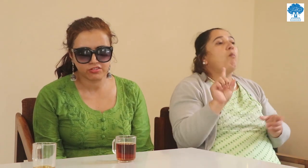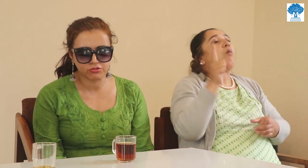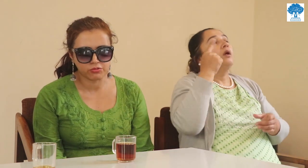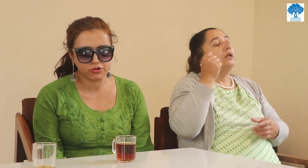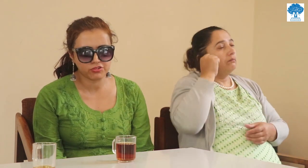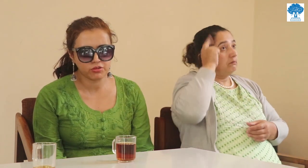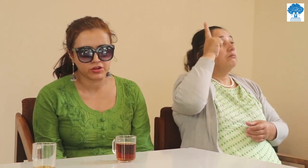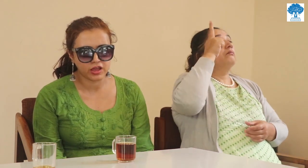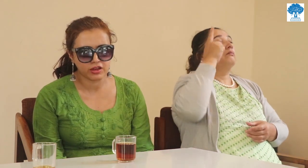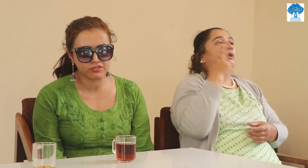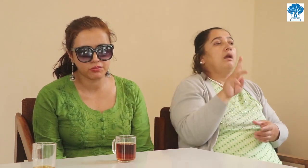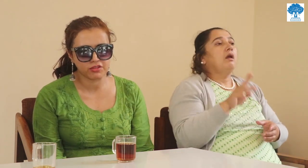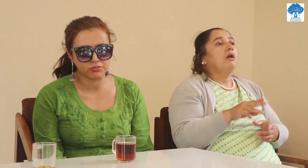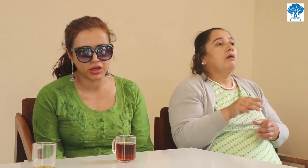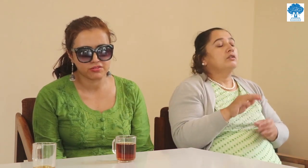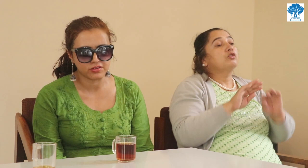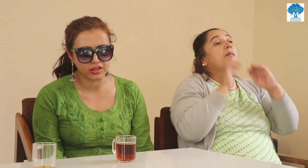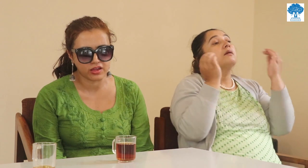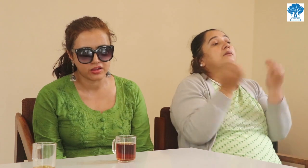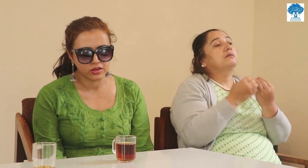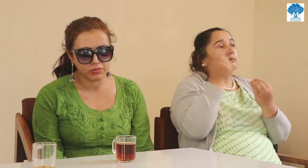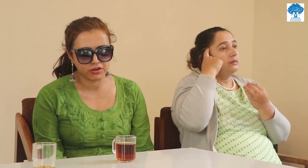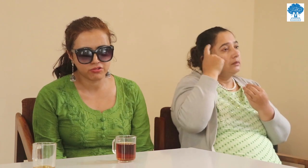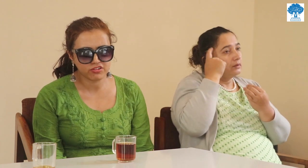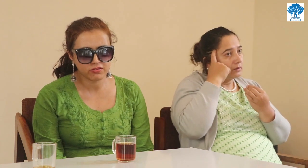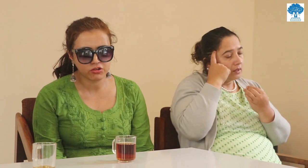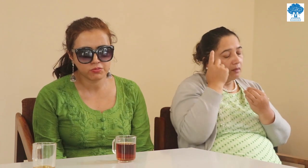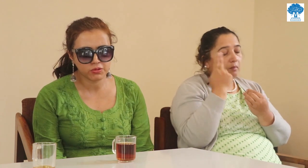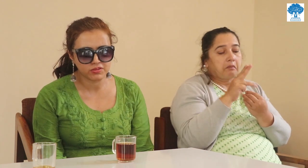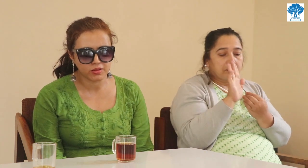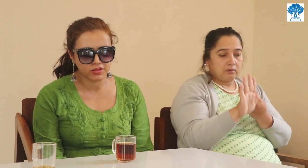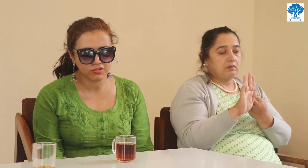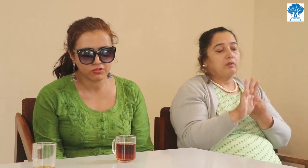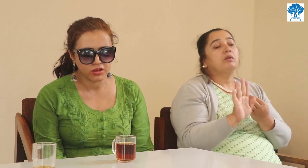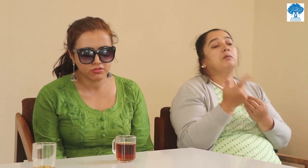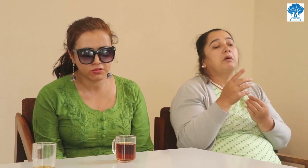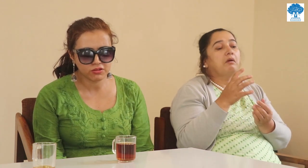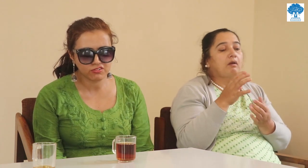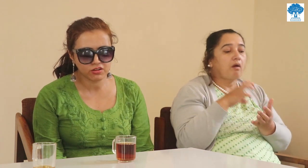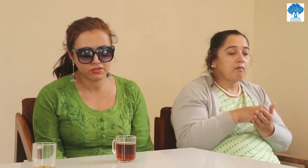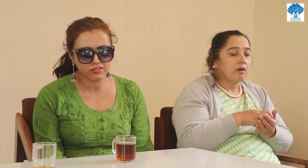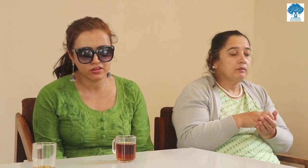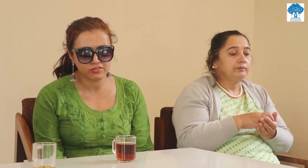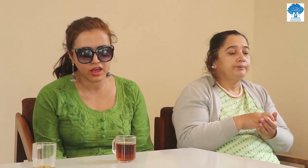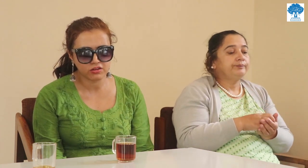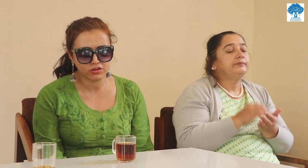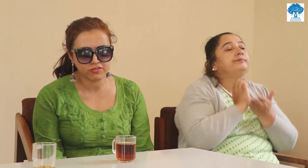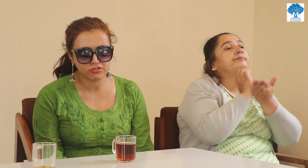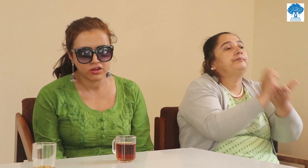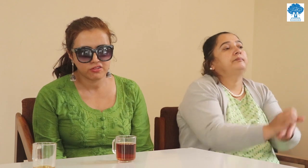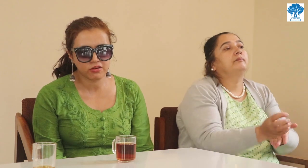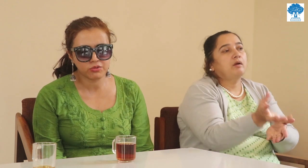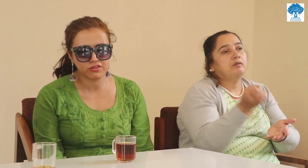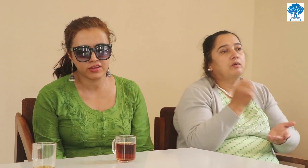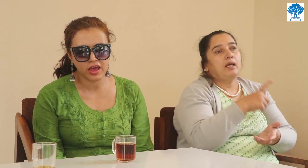आफै सजग हुनु पर्थ्यो नि भन्ने खालको समाजको मानसिकता भएको छ र कतिपय हिसाबमा चाहिँ यो जति पनि सर्भिस लिन जानको लागि